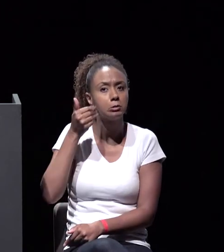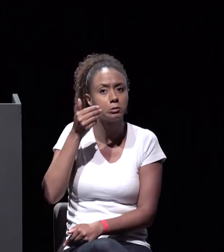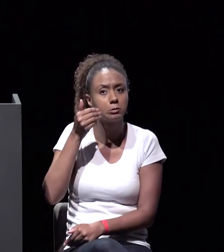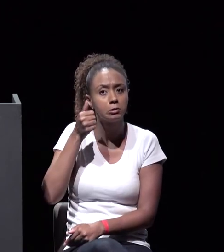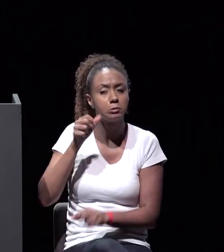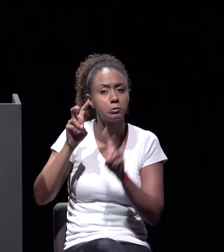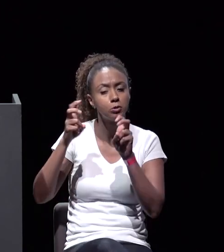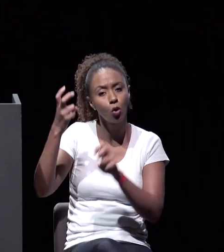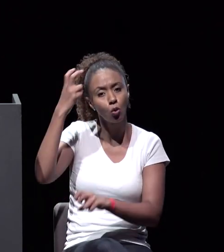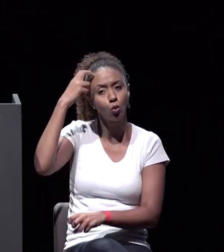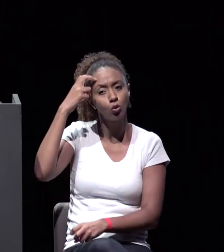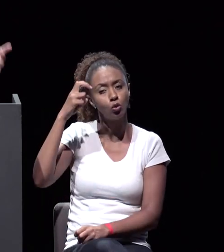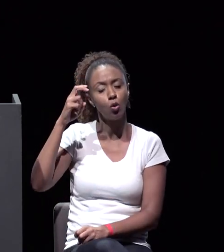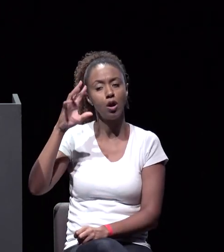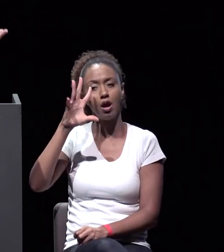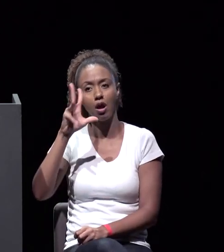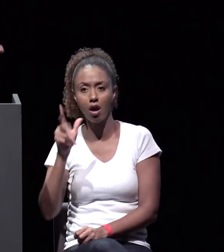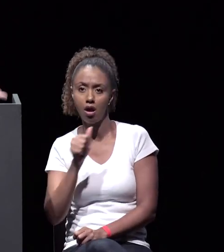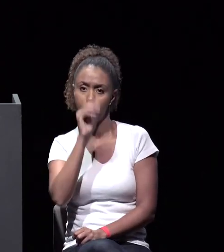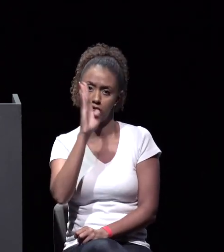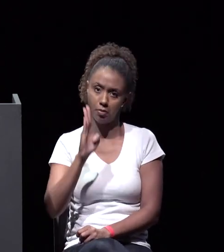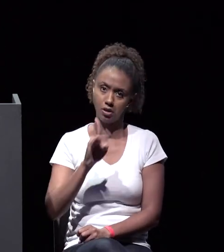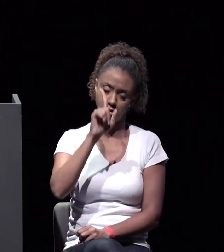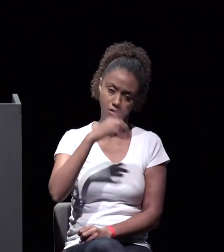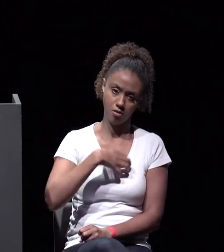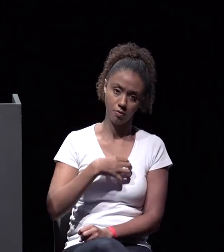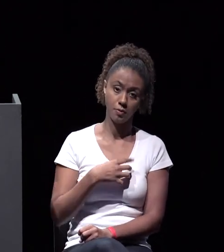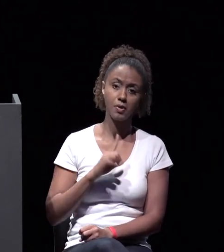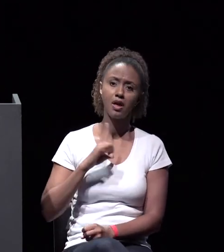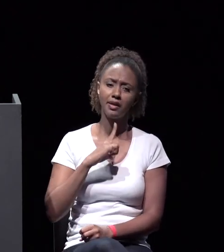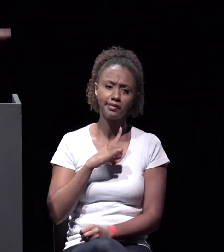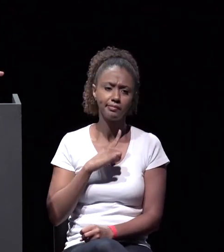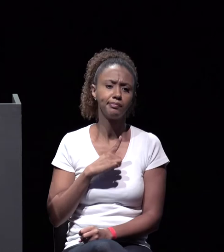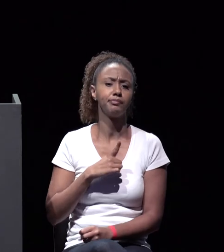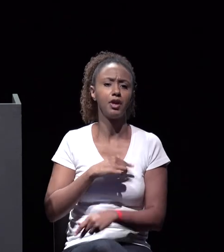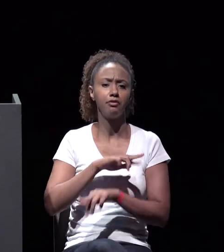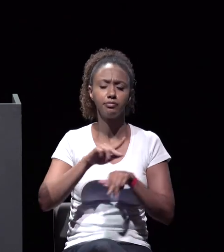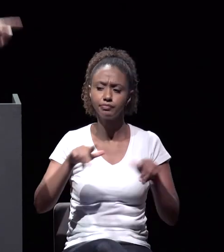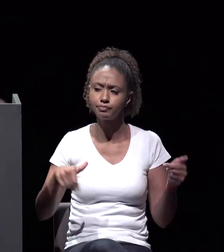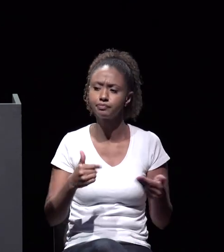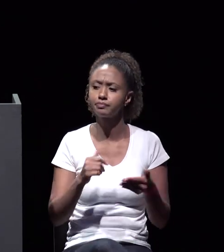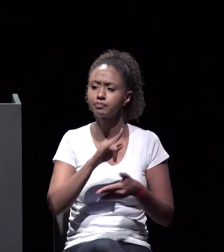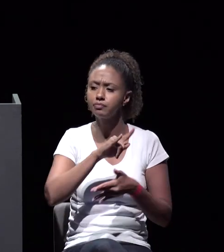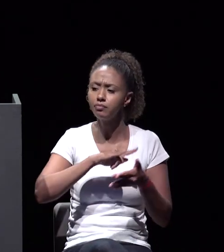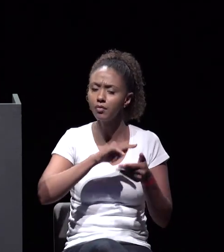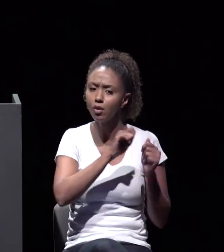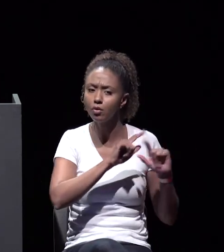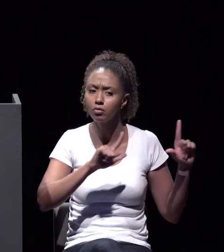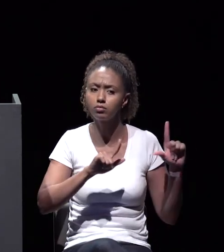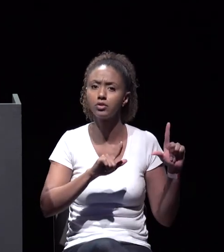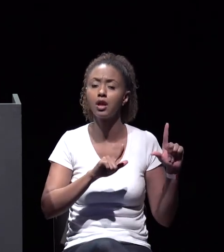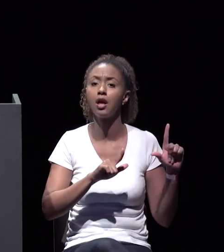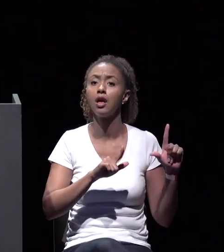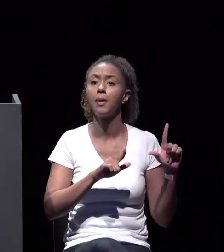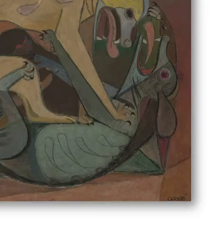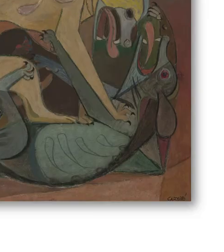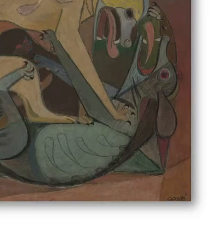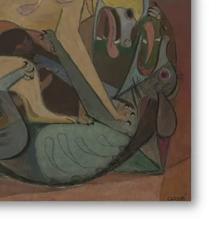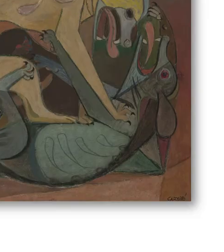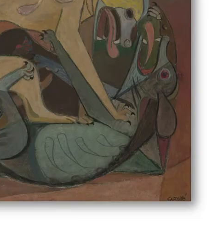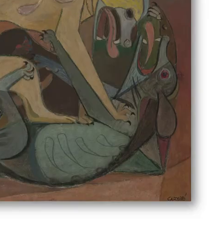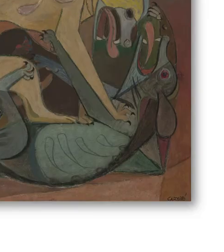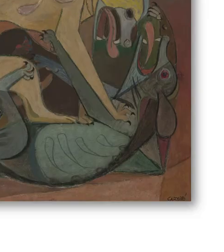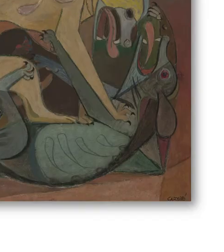disso por exemplo masp ele tem duas obras do caribe é briga de cachorros de 1942 né e